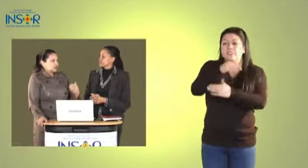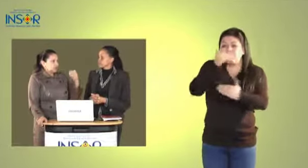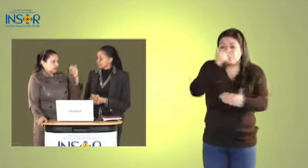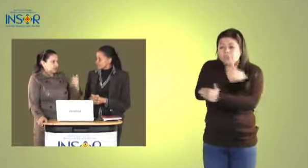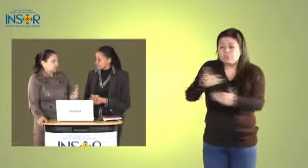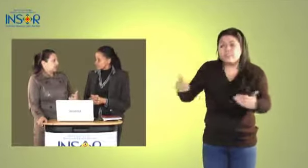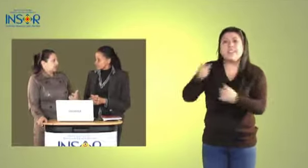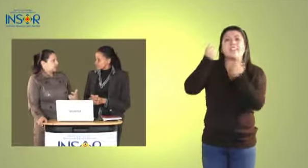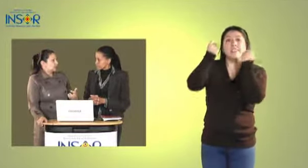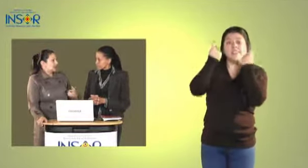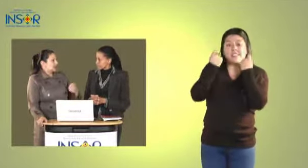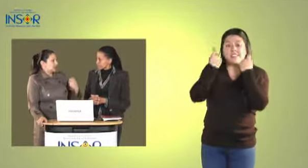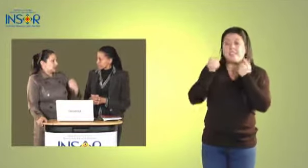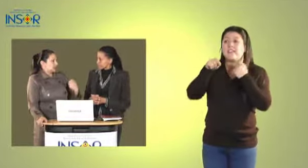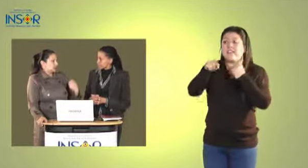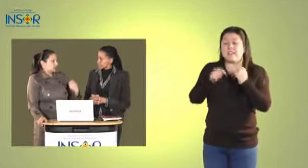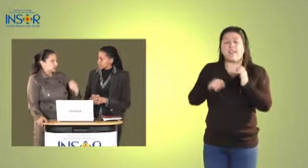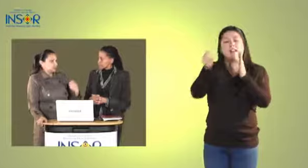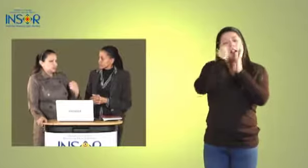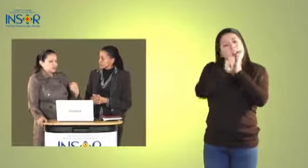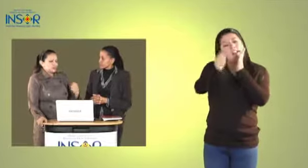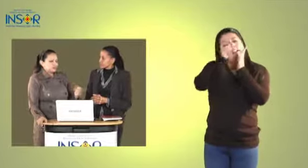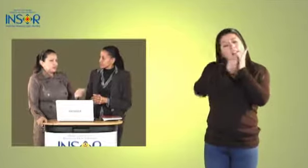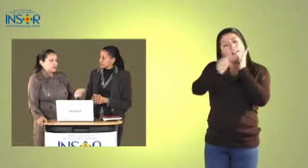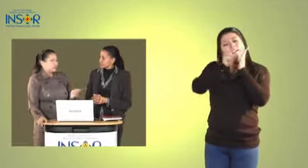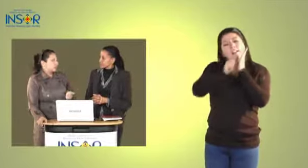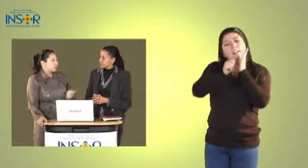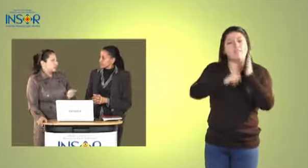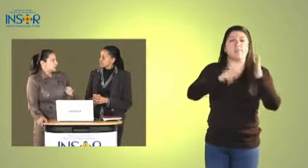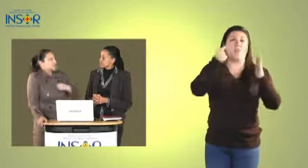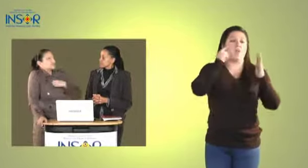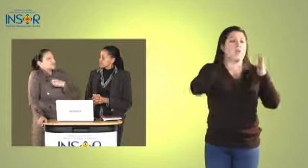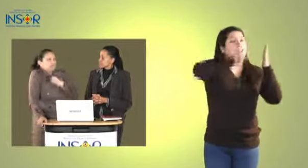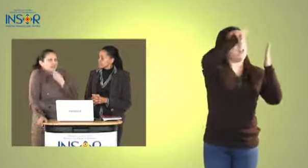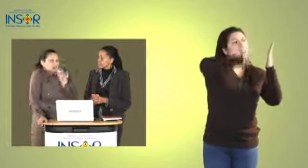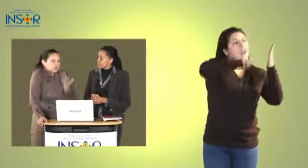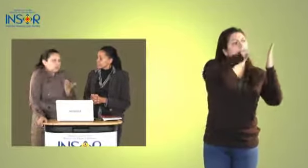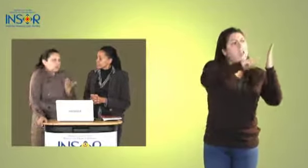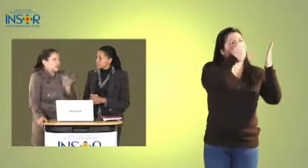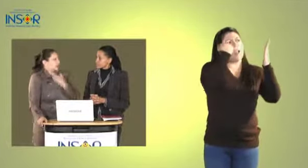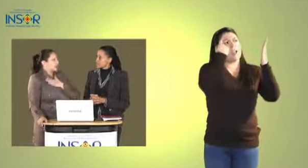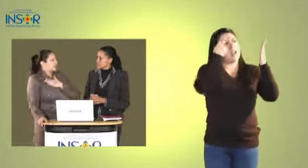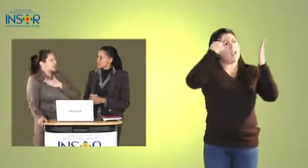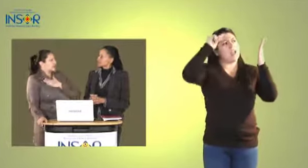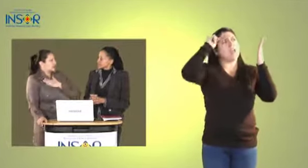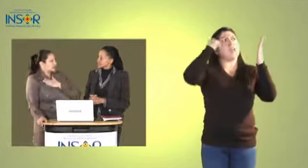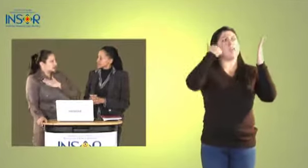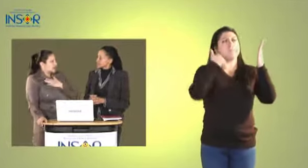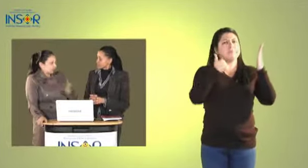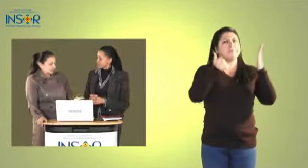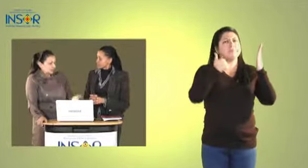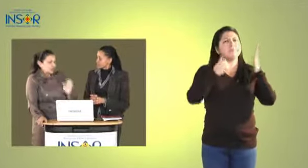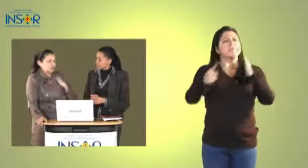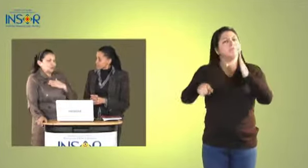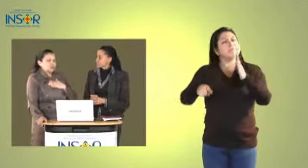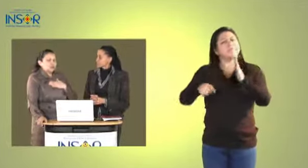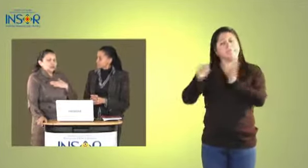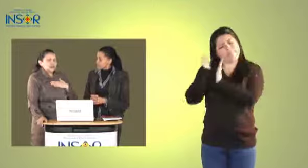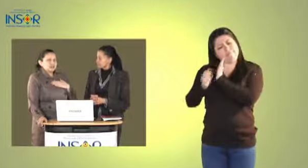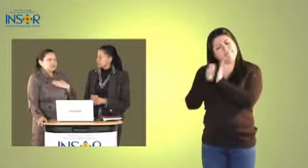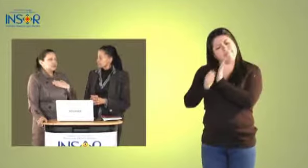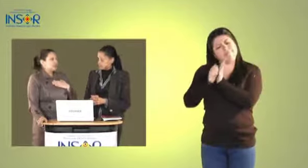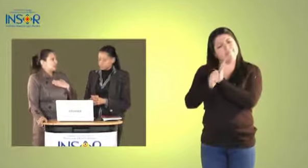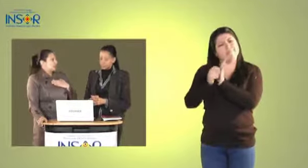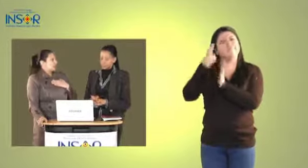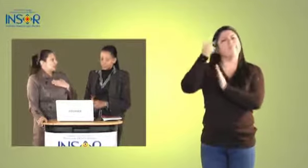el texto, cuando hagan una lectura entiendan toda la comprensión y cuando hagan una producción que sea un sentido real, que esté expresando, como tú lo